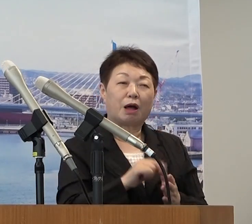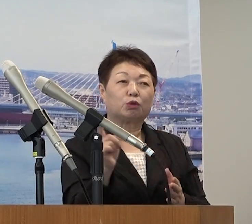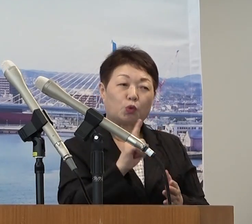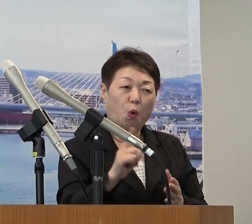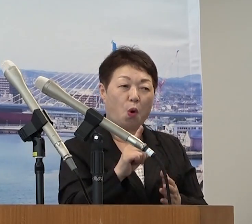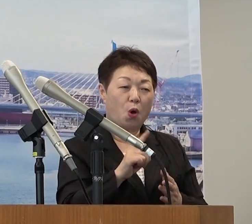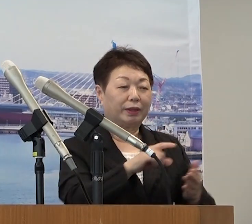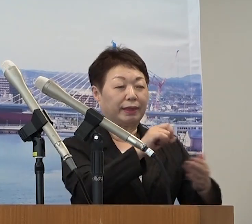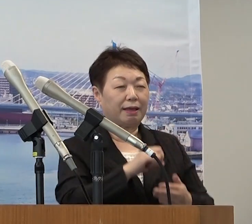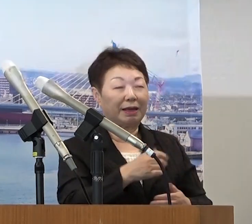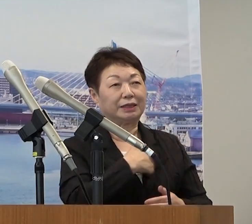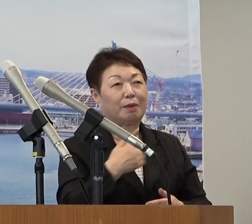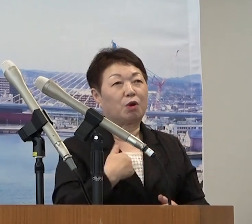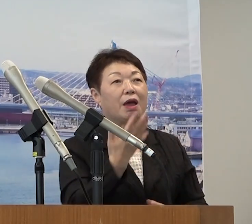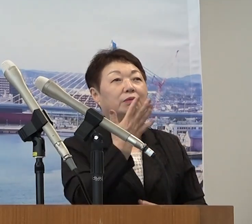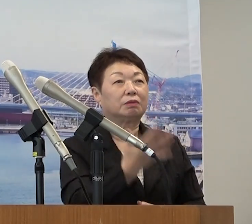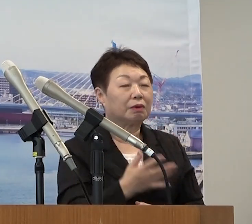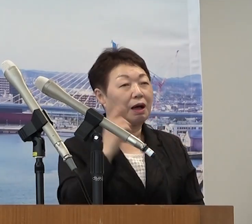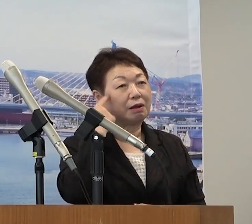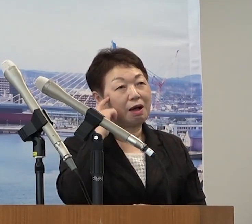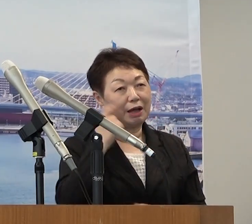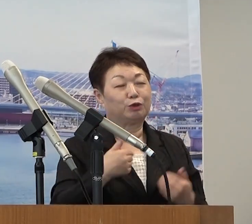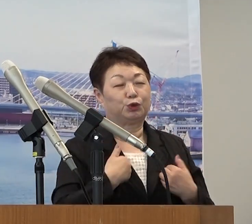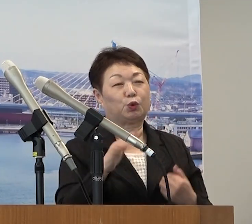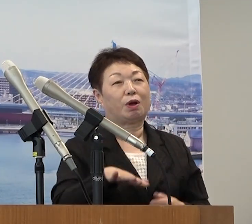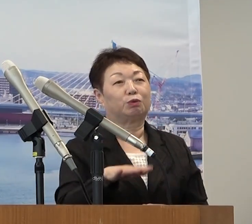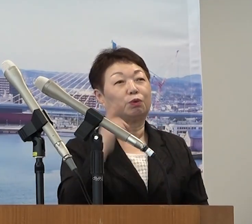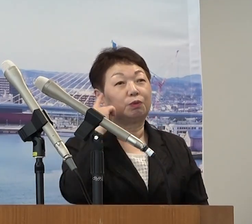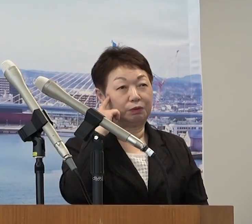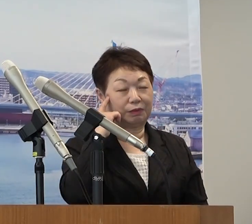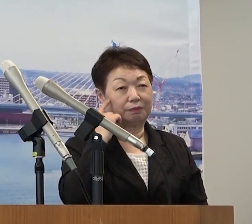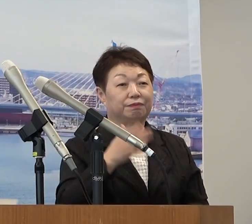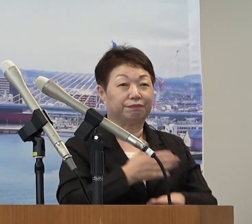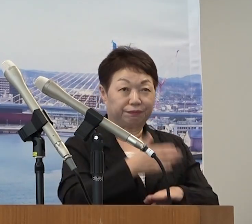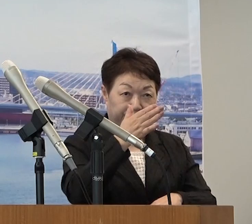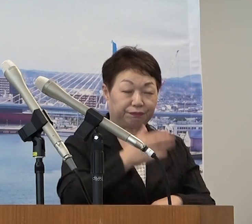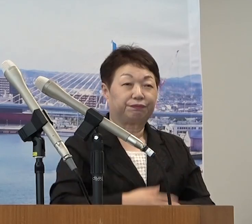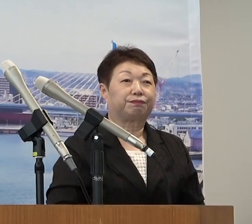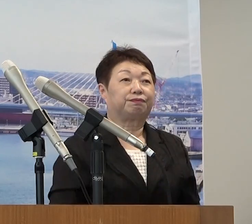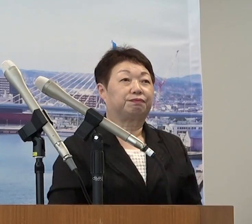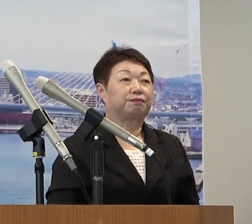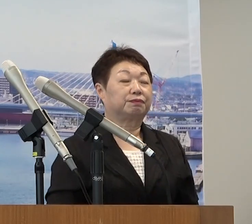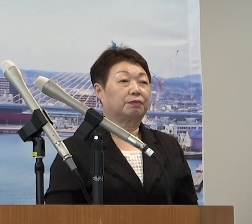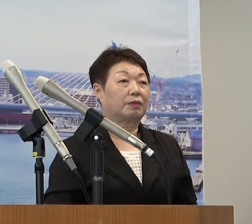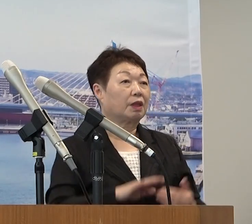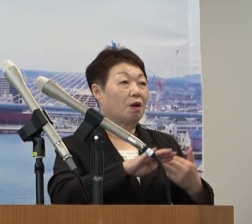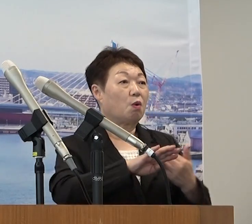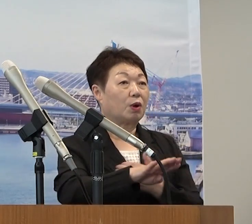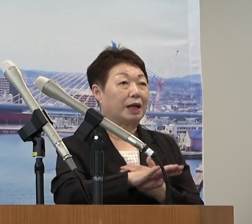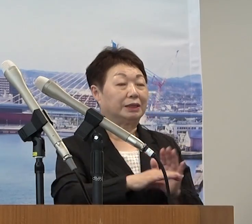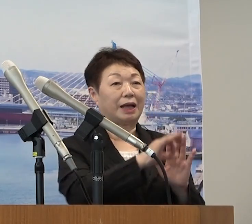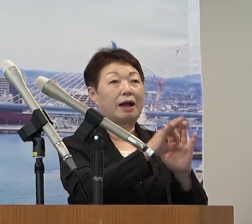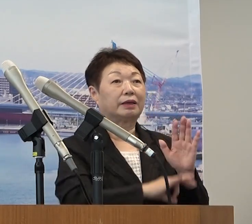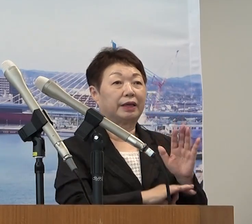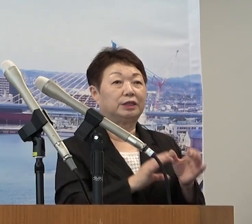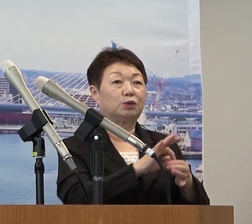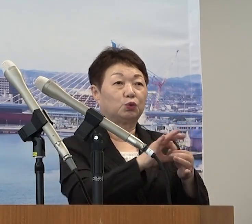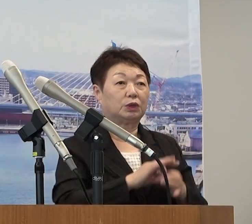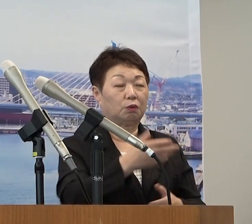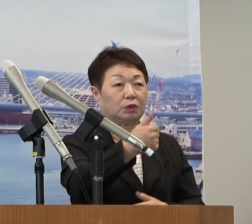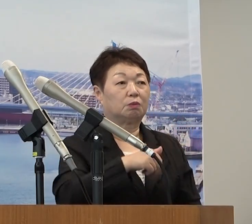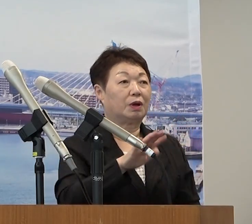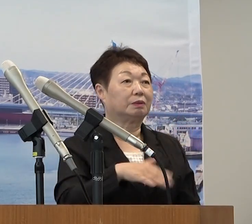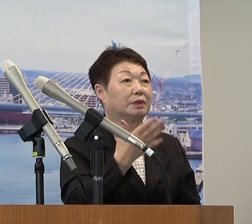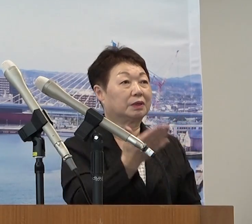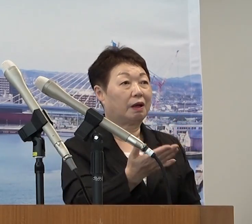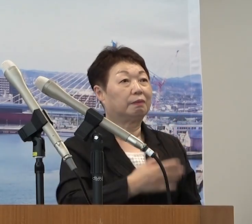えるかというのはまた考えていきたいと思っています。 わかりました。はい、ありがとうございます。 はい、他に案件に関しましてご質問は